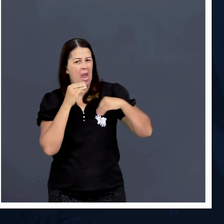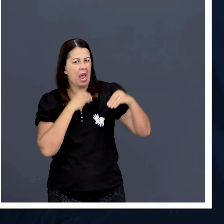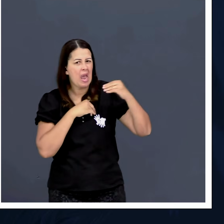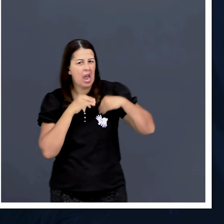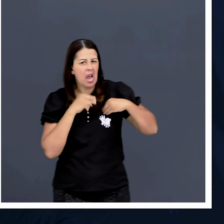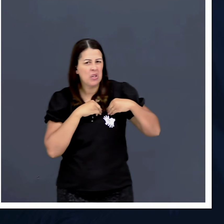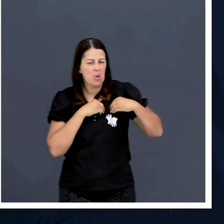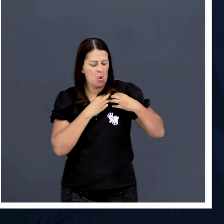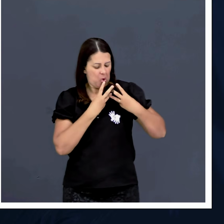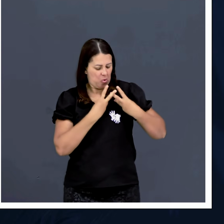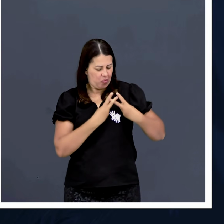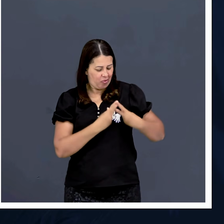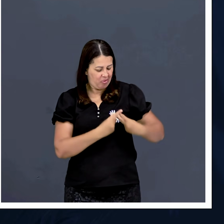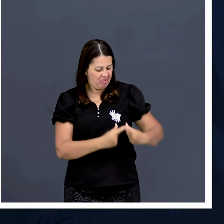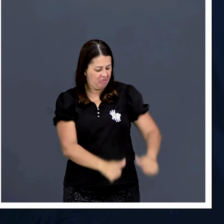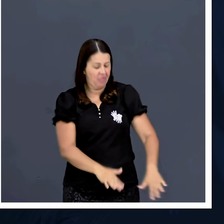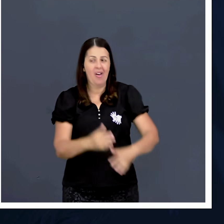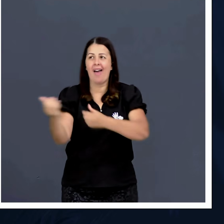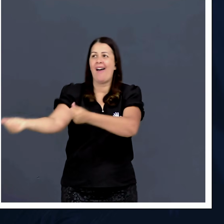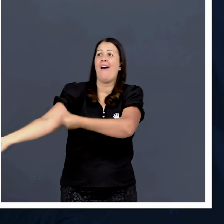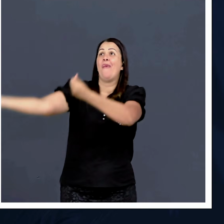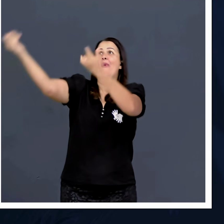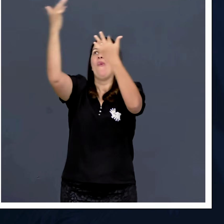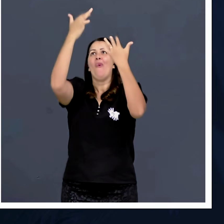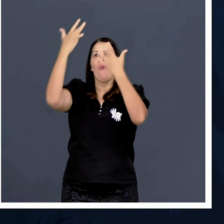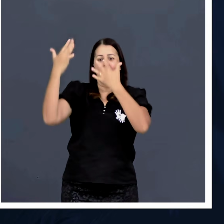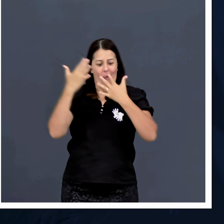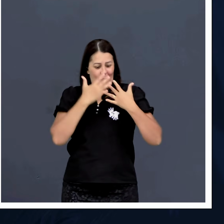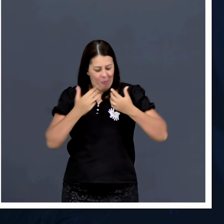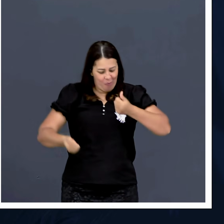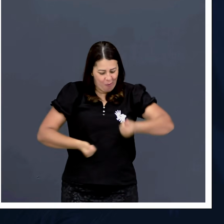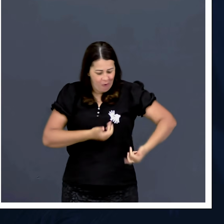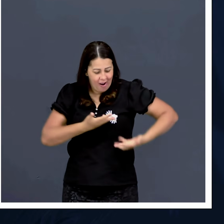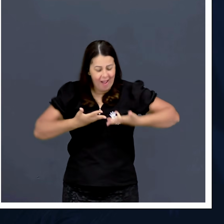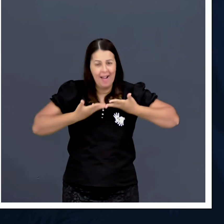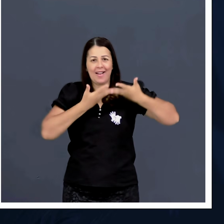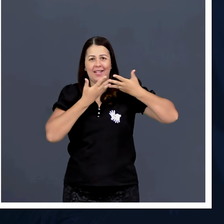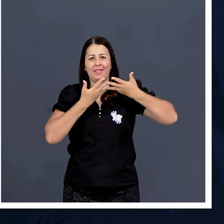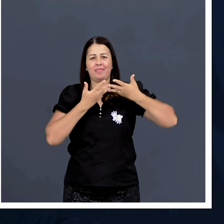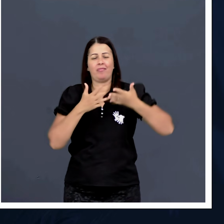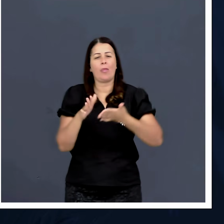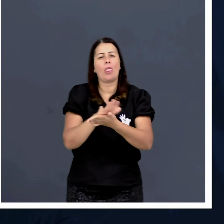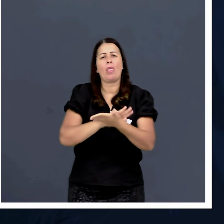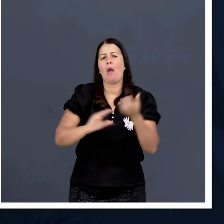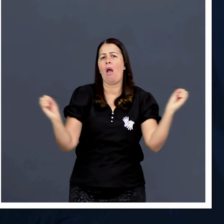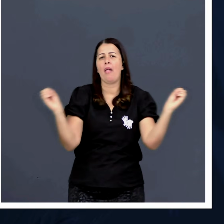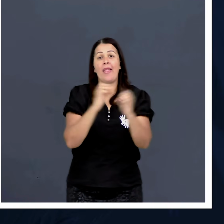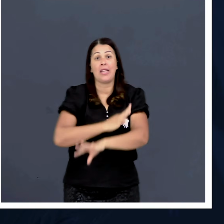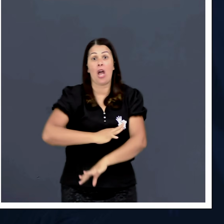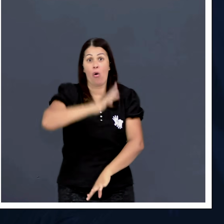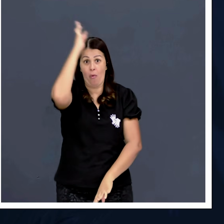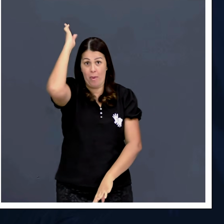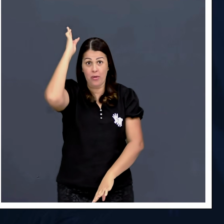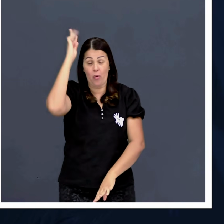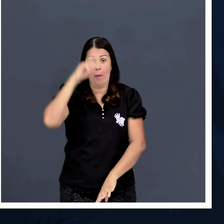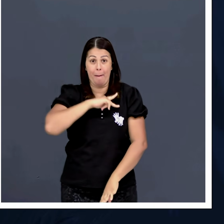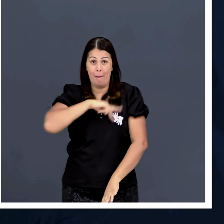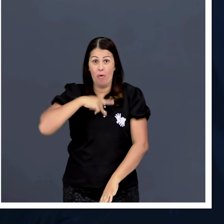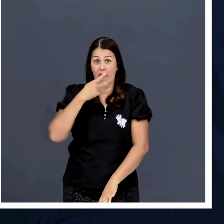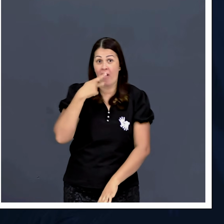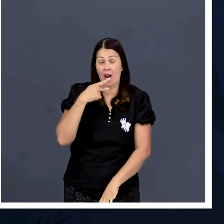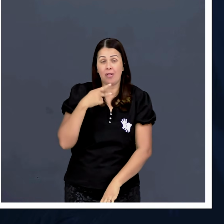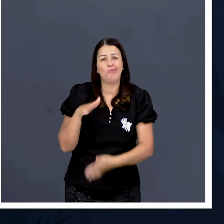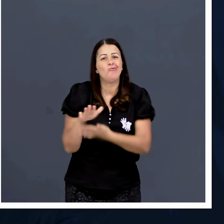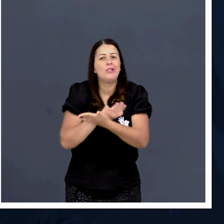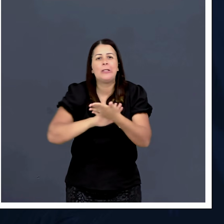a graça superabundou. Não há nada, assim como o apóstolo Paulo diz lá em Romano, não há nada que nos